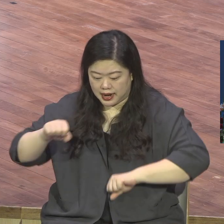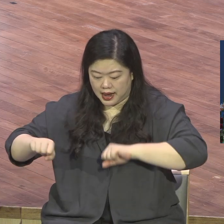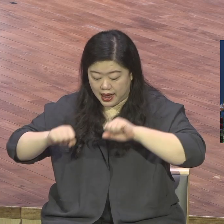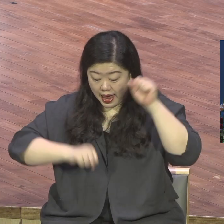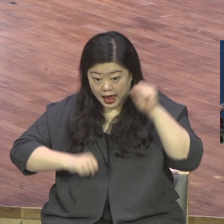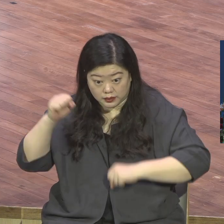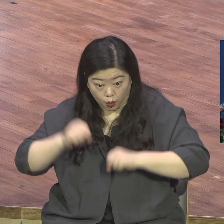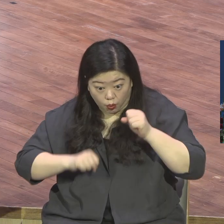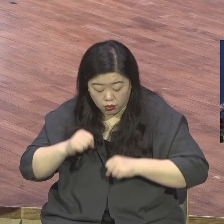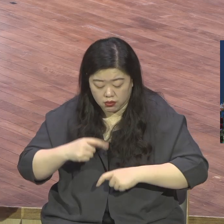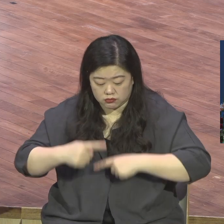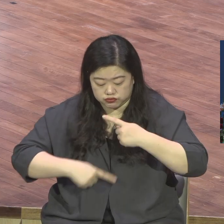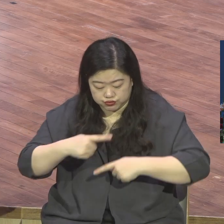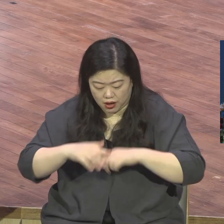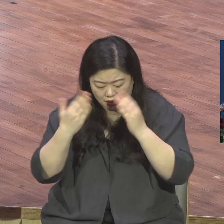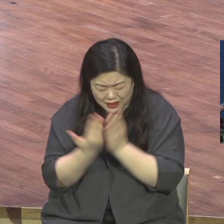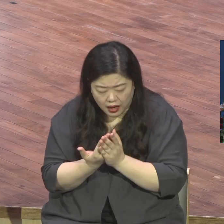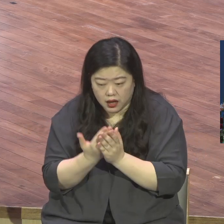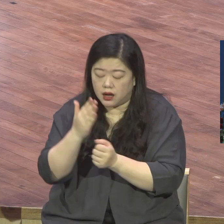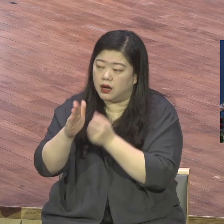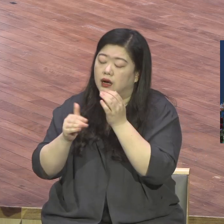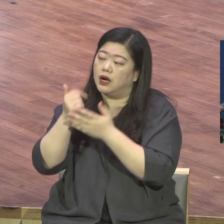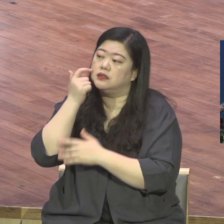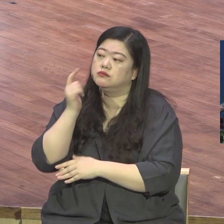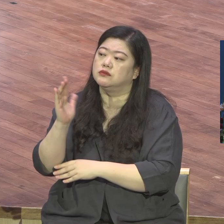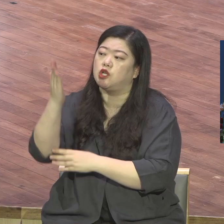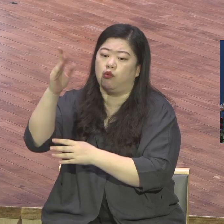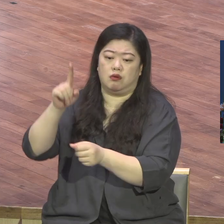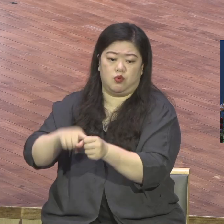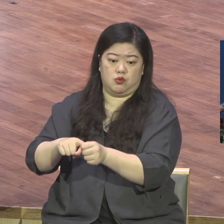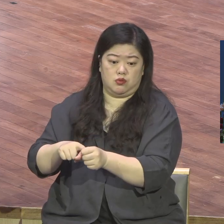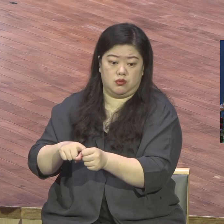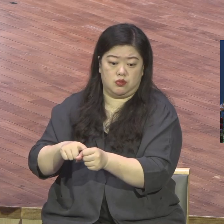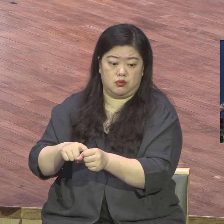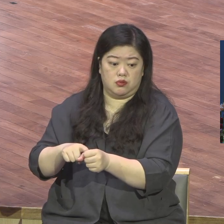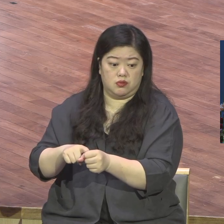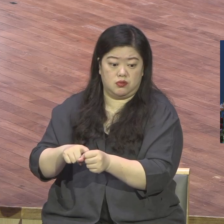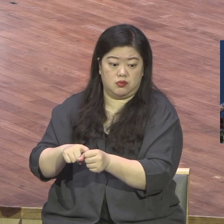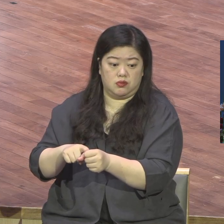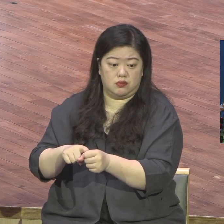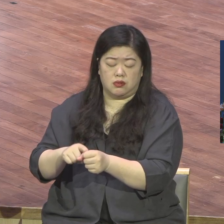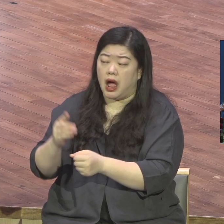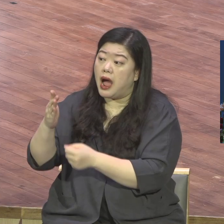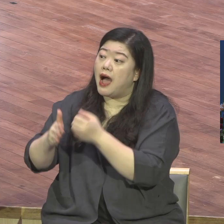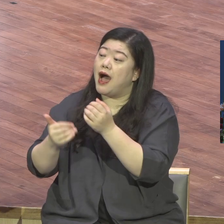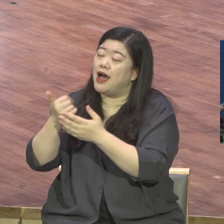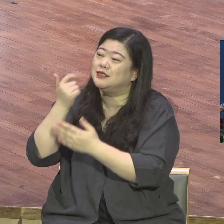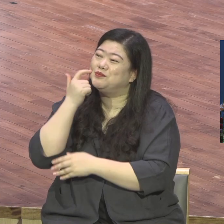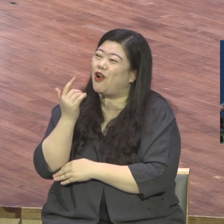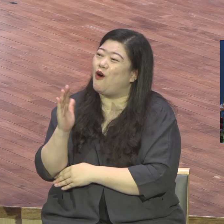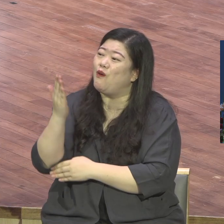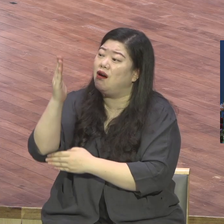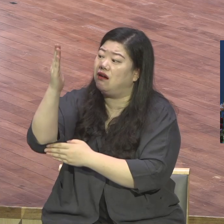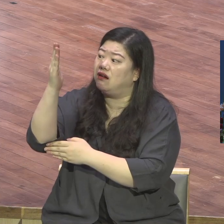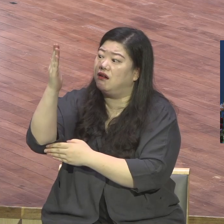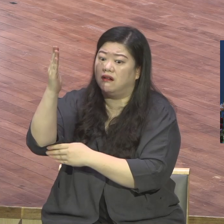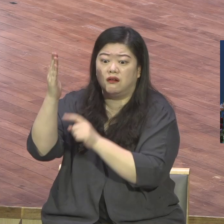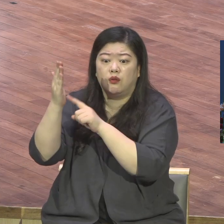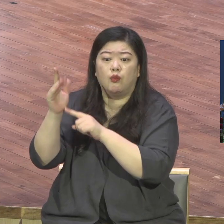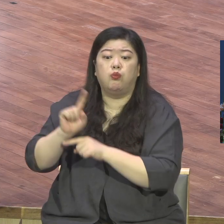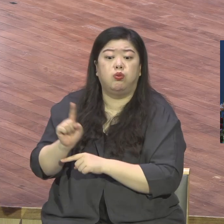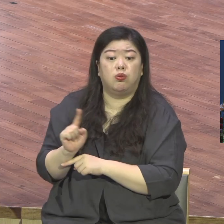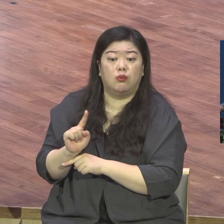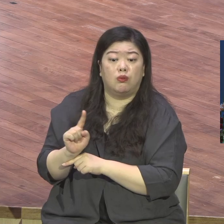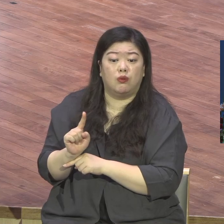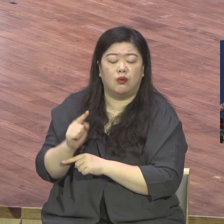뭐예요? 하나님 영광을 위해. 막연한 소리입니까? 생명 살리는 관점입니다. 생명